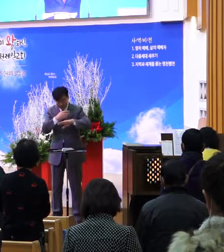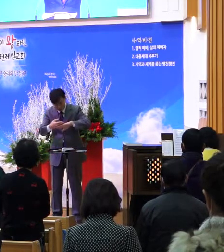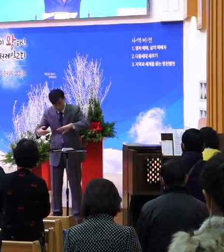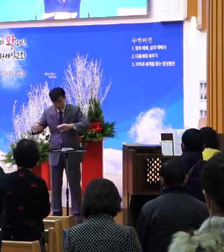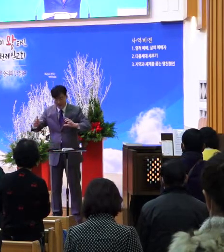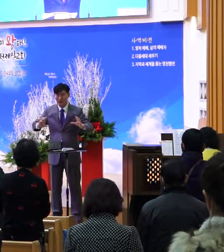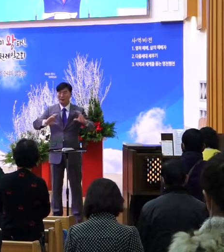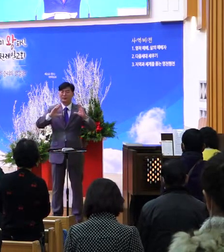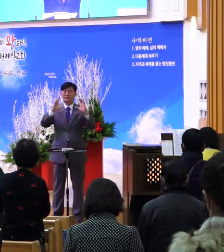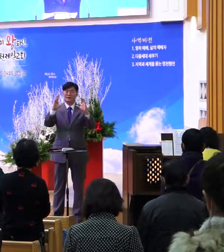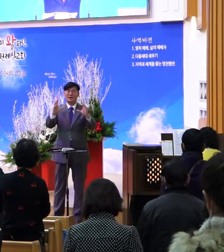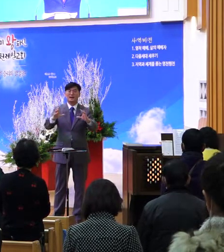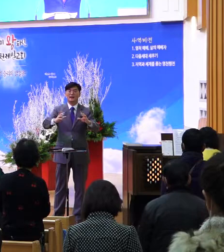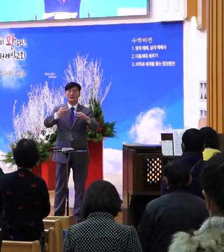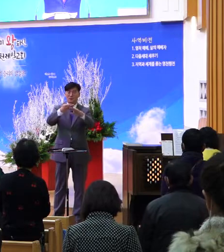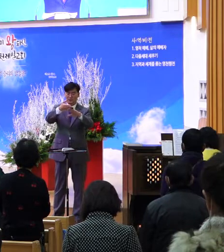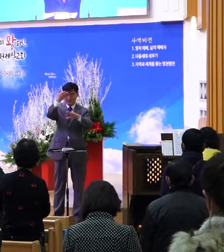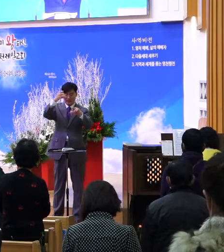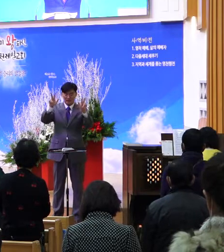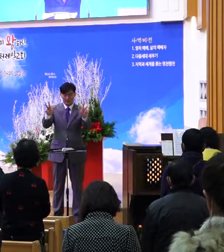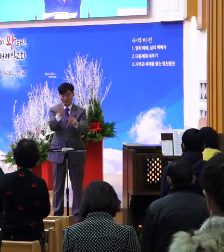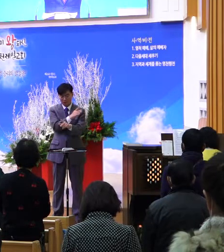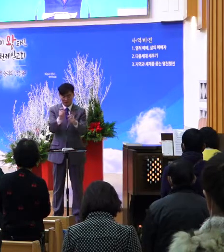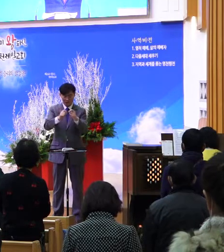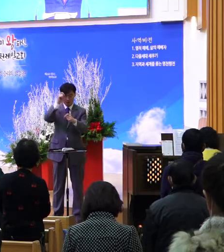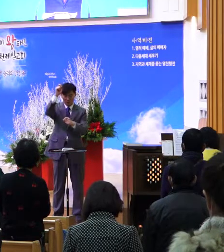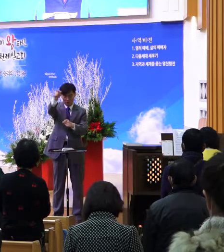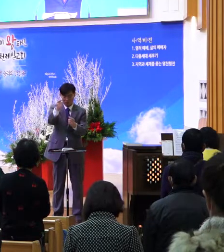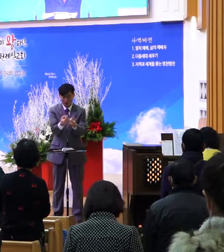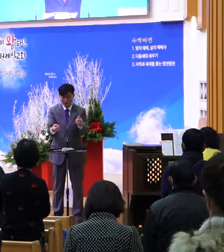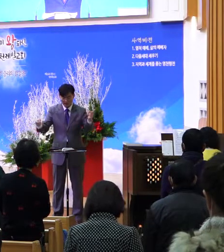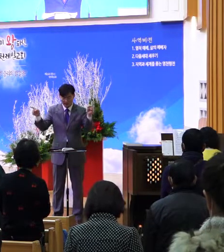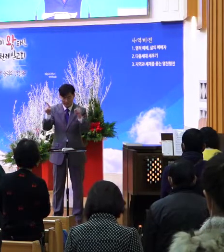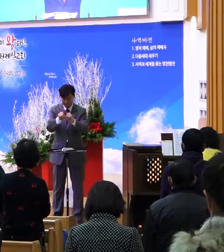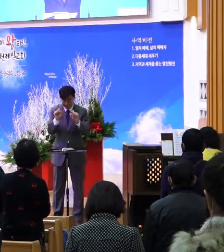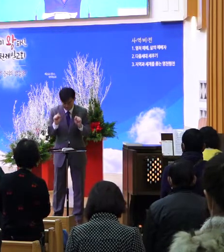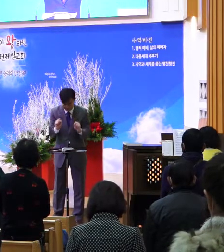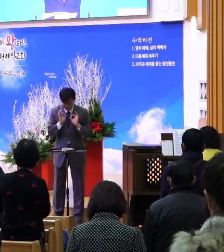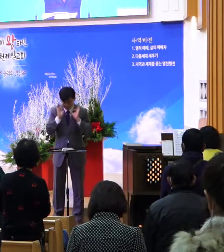세계 열방 위에 지금부터 영원토록 함께 계시기를